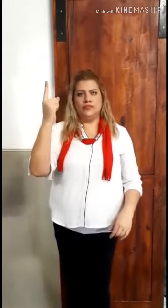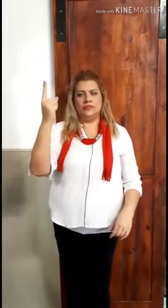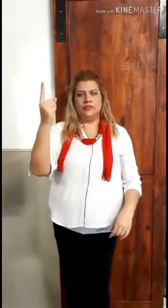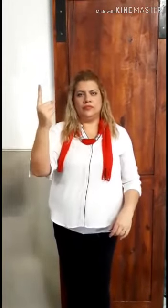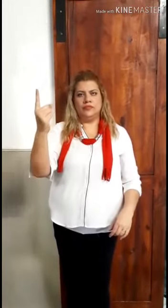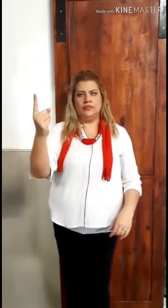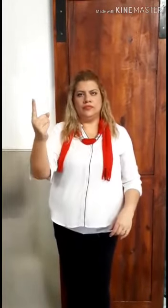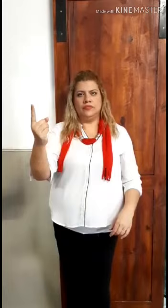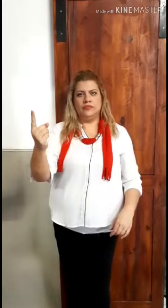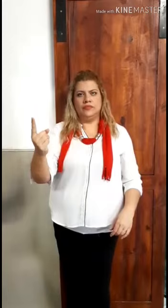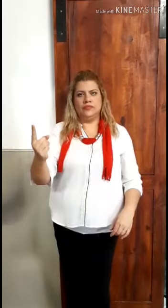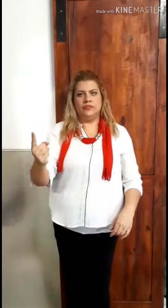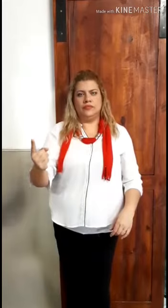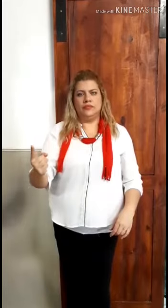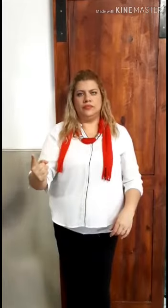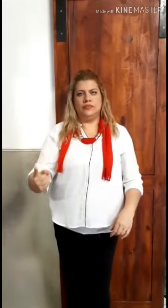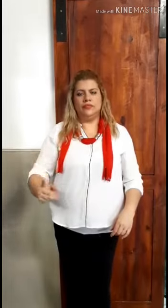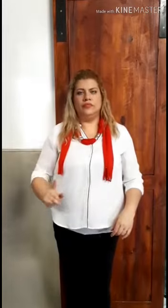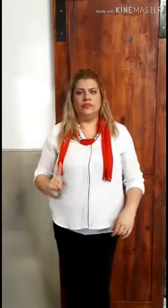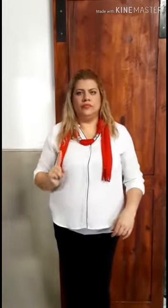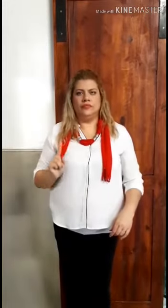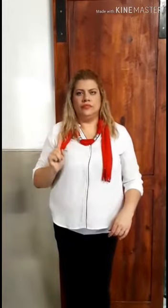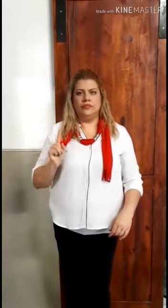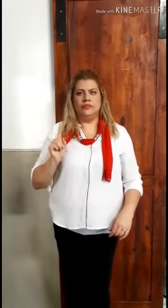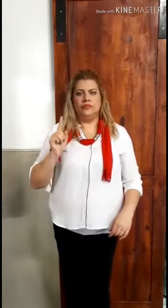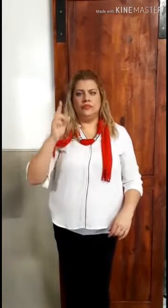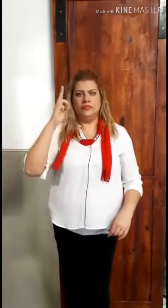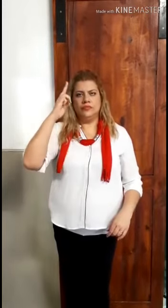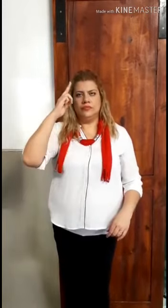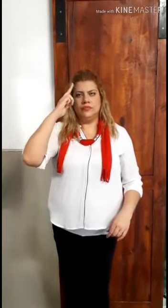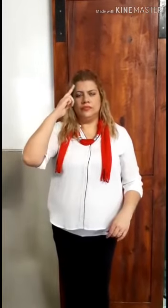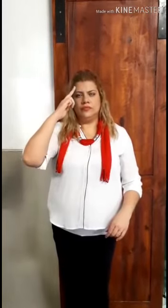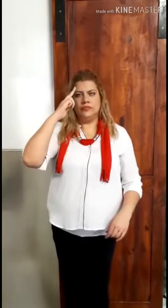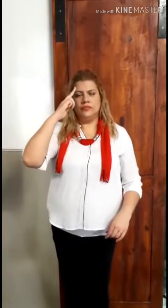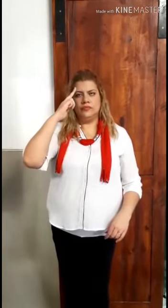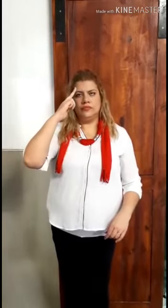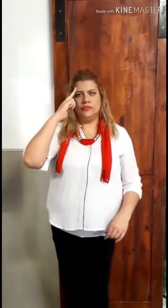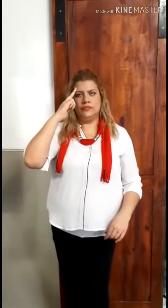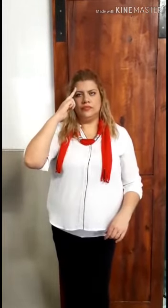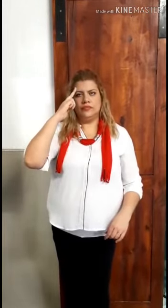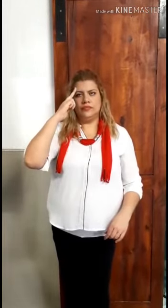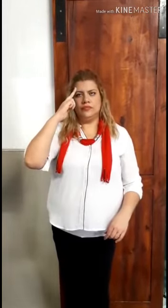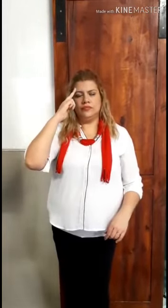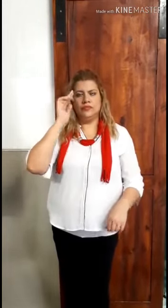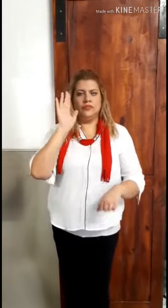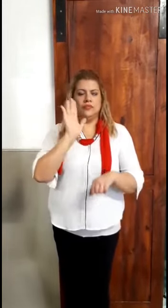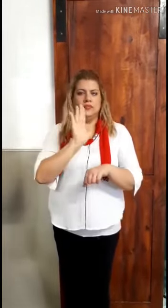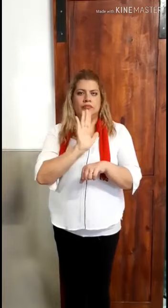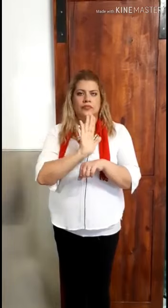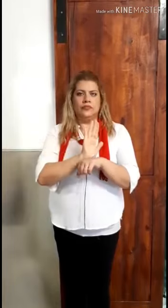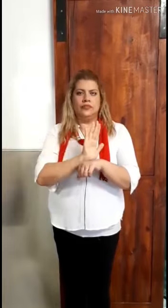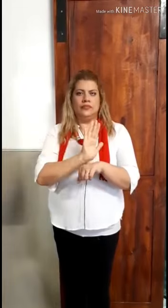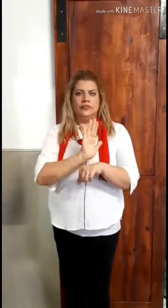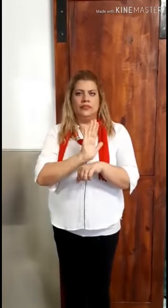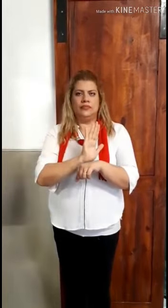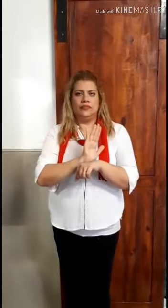su espada con orgullo soberana, y